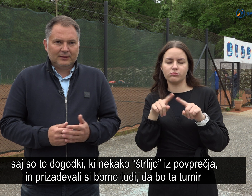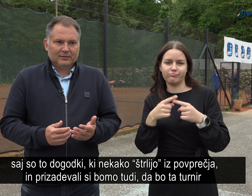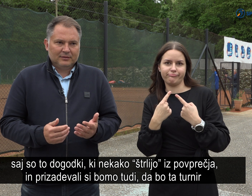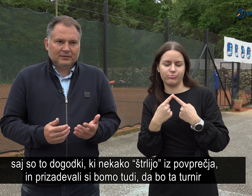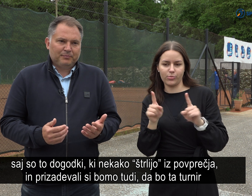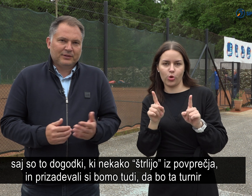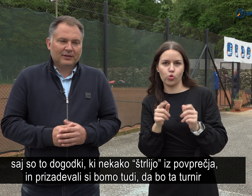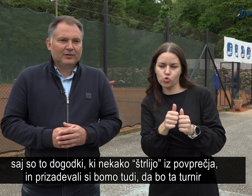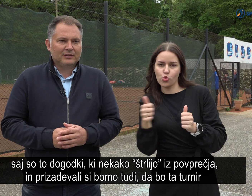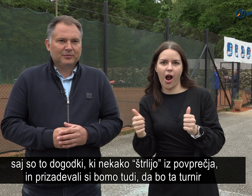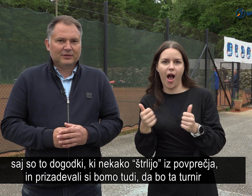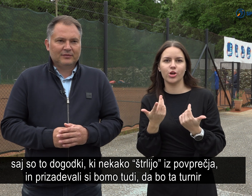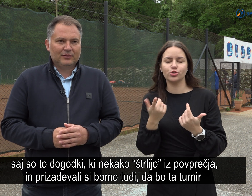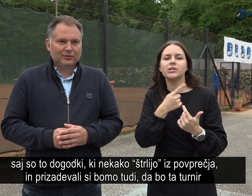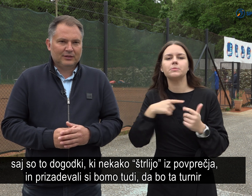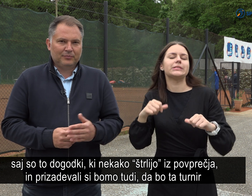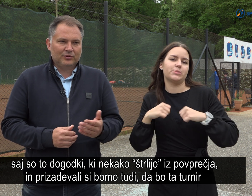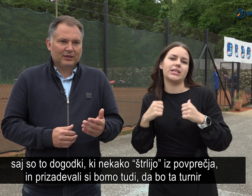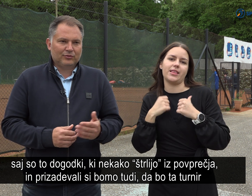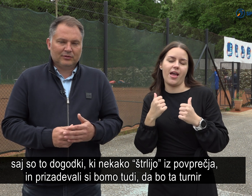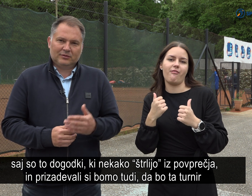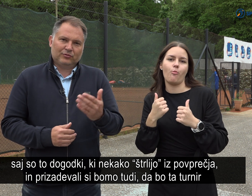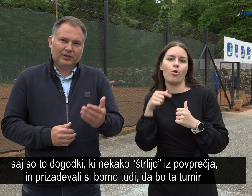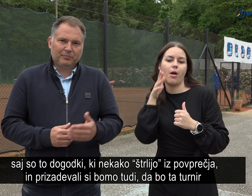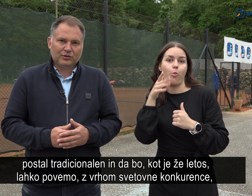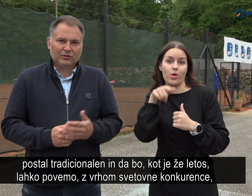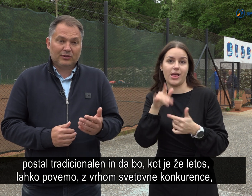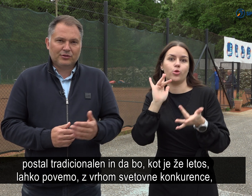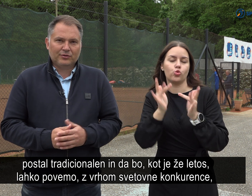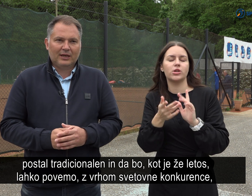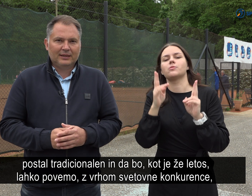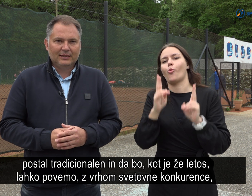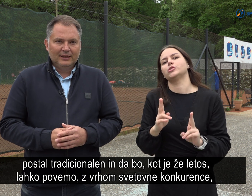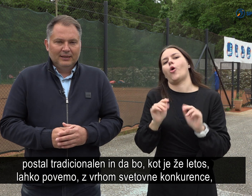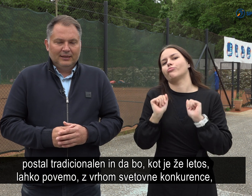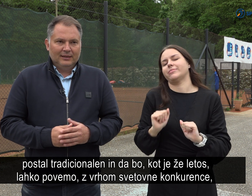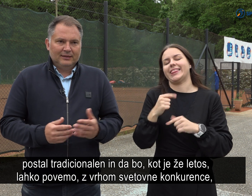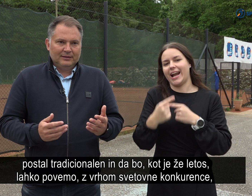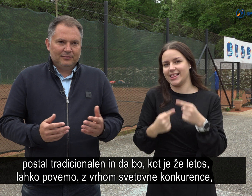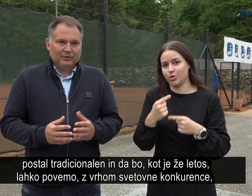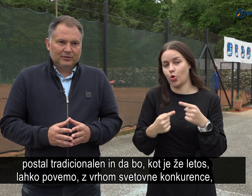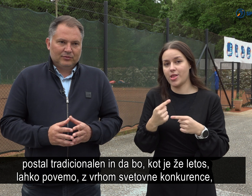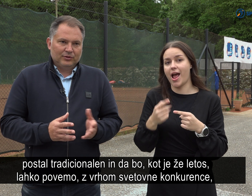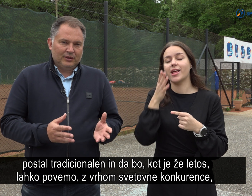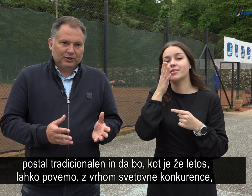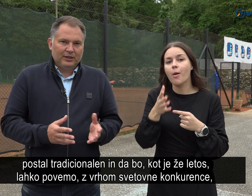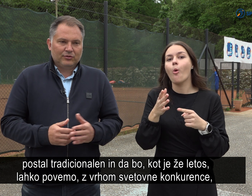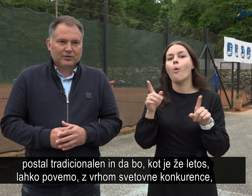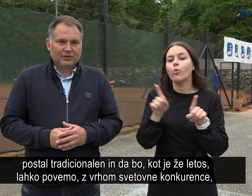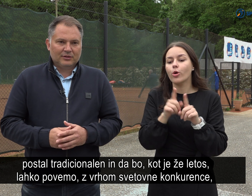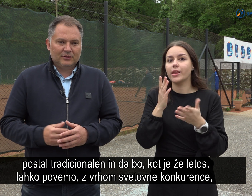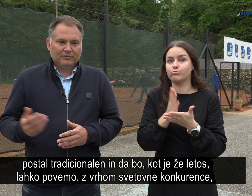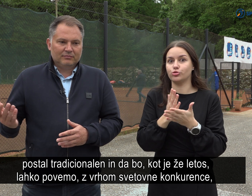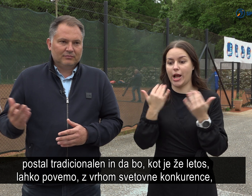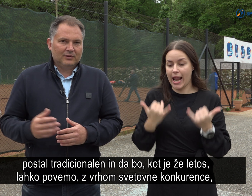in prizadevali si bomo seveda tudi, da bo ta turnir postal tradicionalen in da bo kot je že